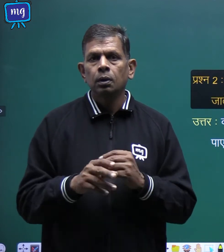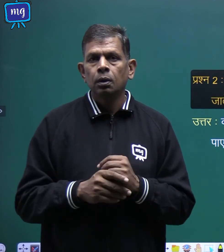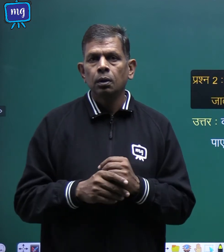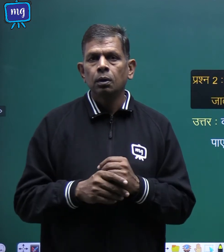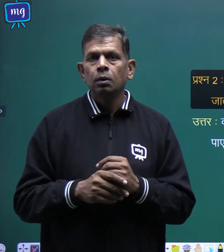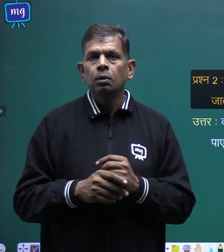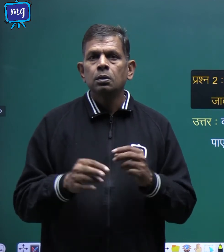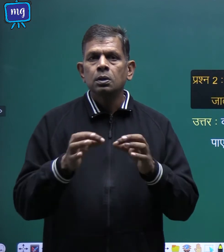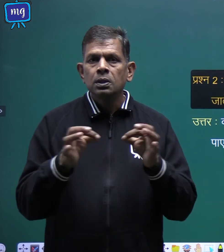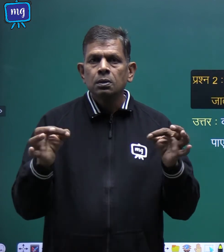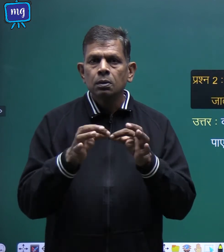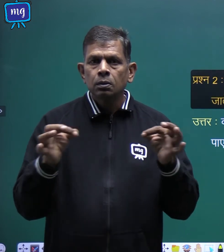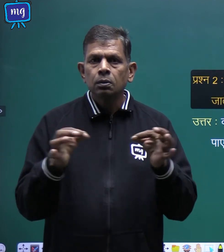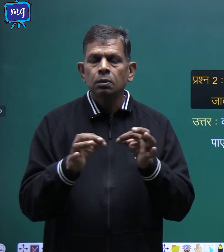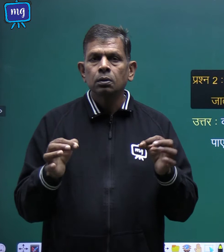गुणसूत्र